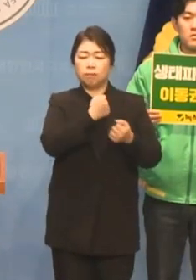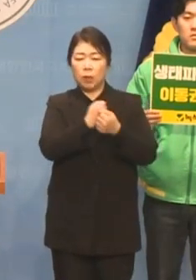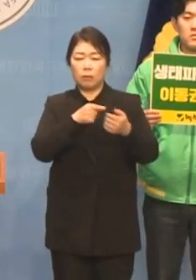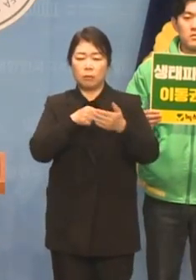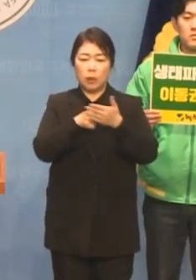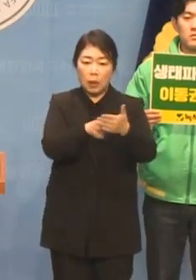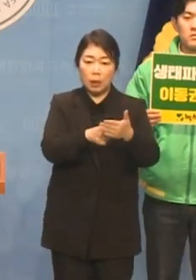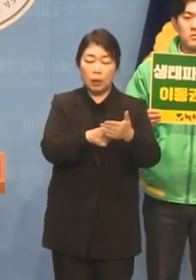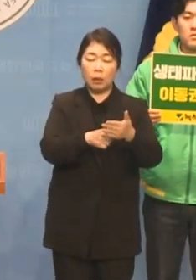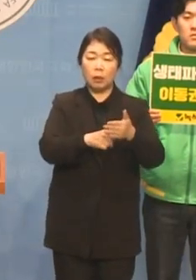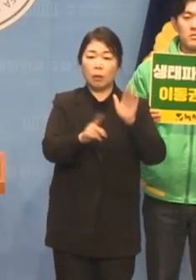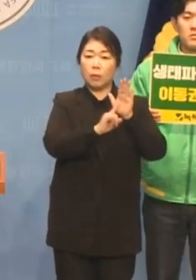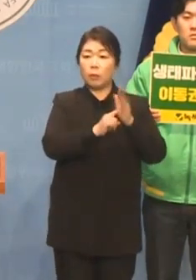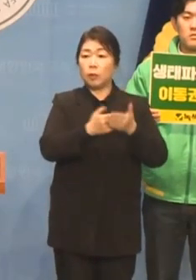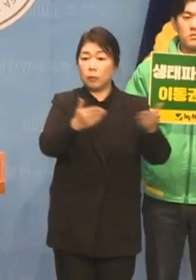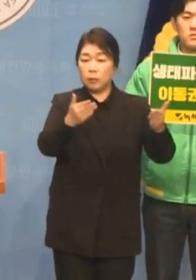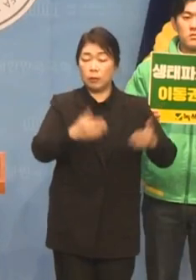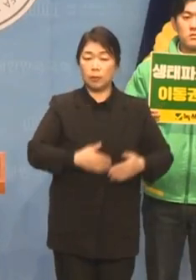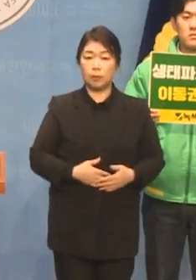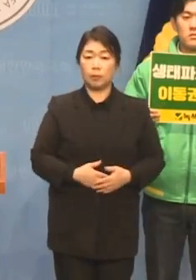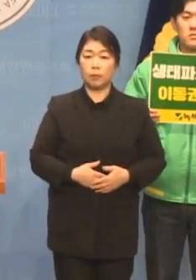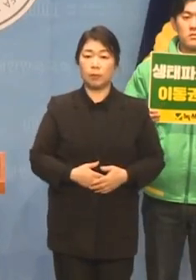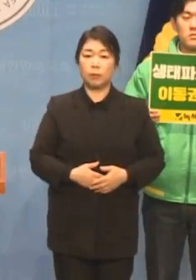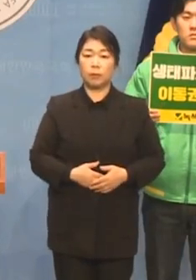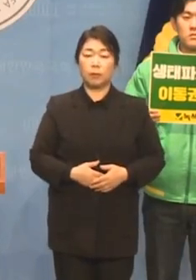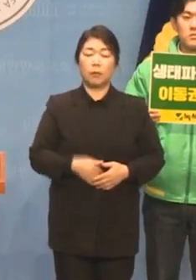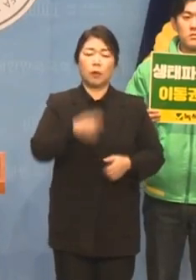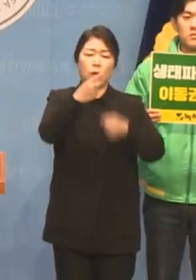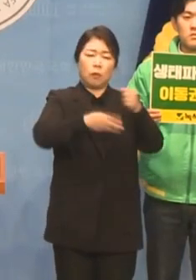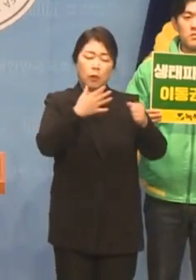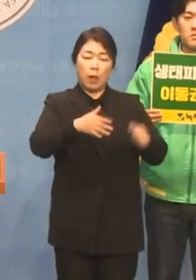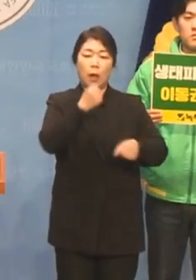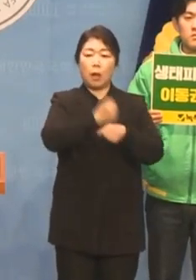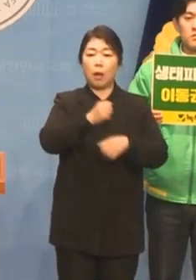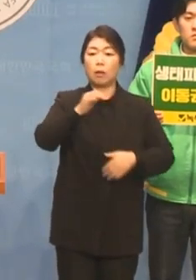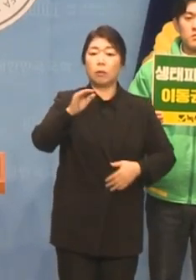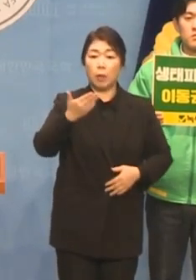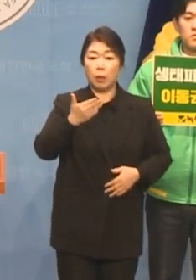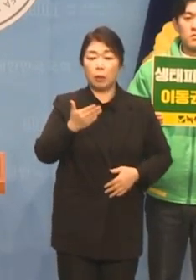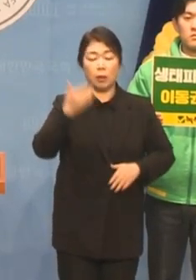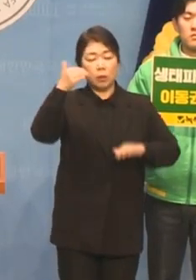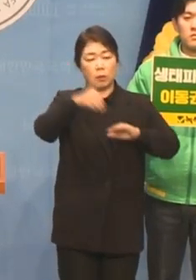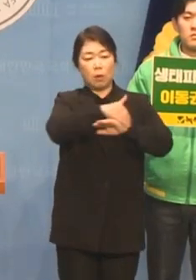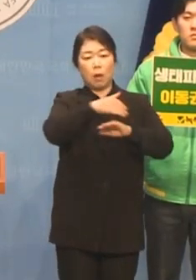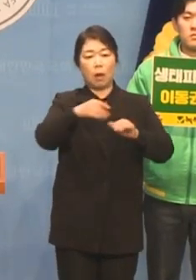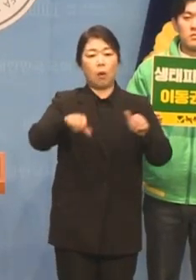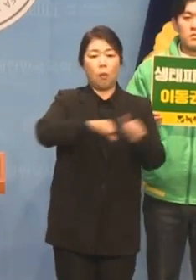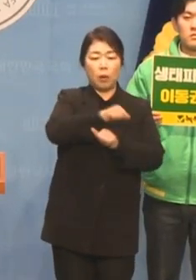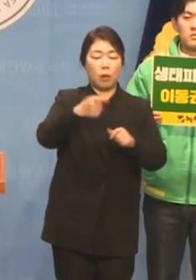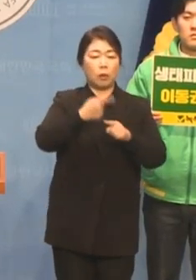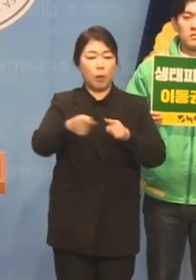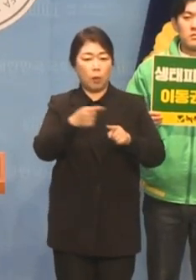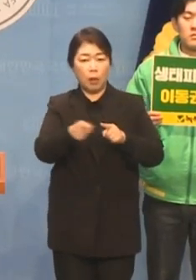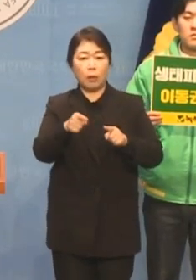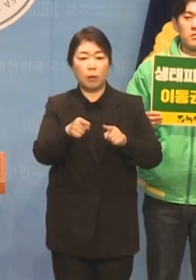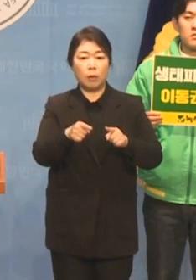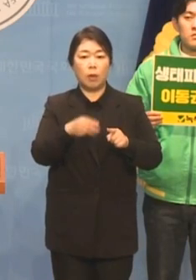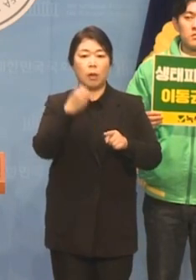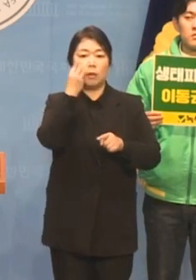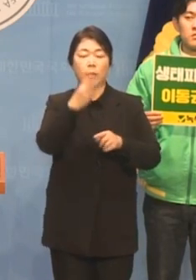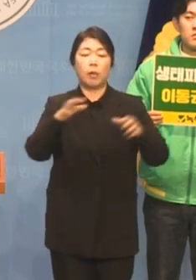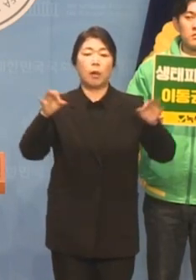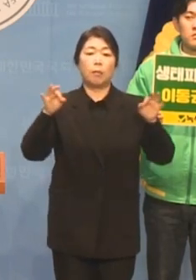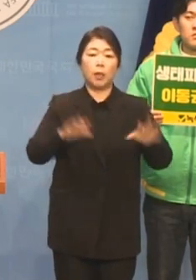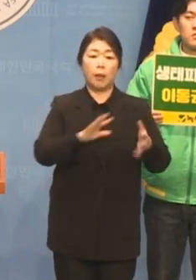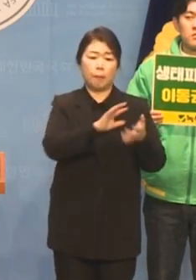카드를 연달아 꺼내 놓고 있습니다 수년에 걸쳐 행해야 할 전략 환경 영양 평가를 3개월 만에